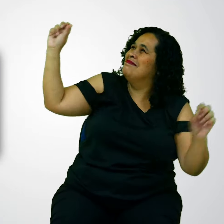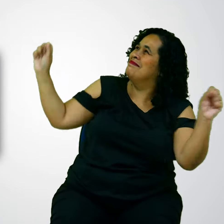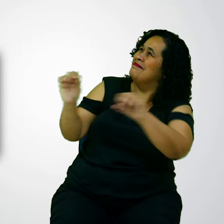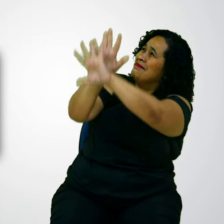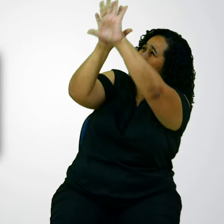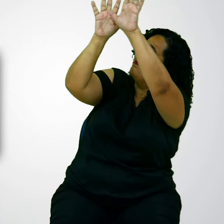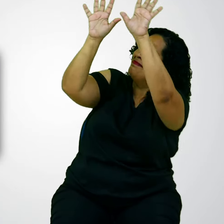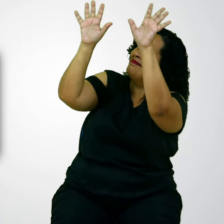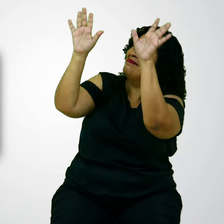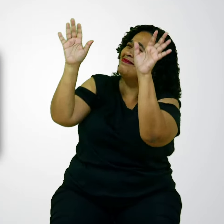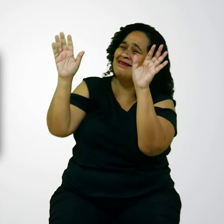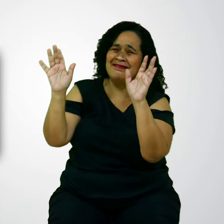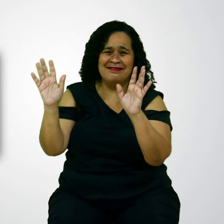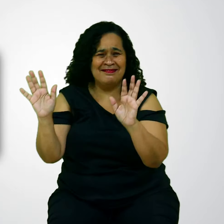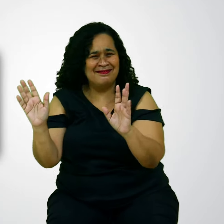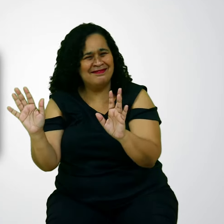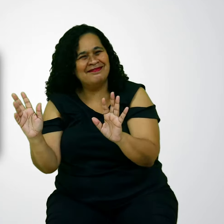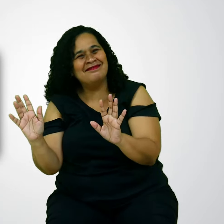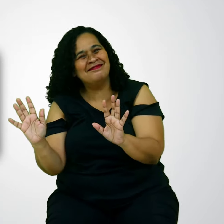glória,